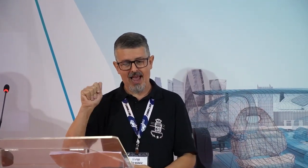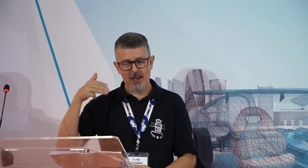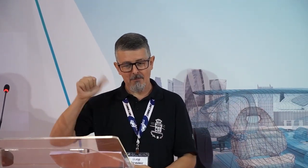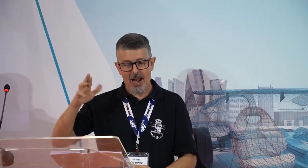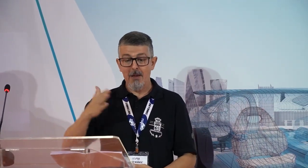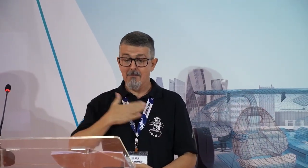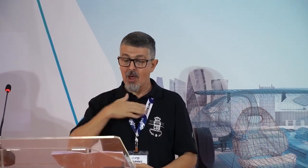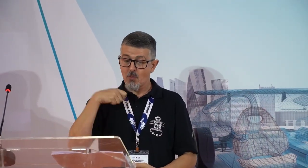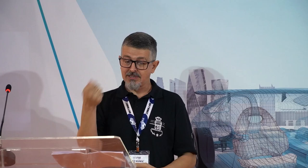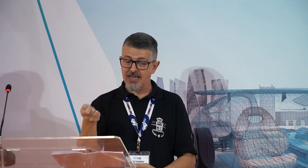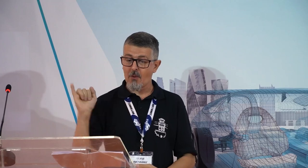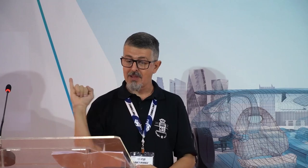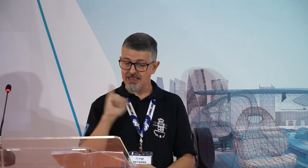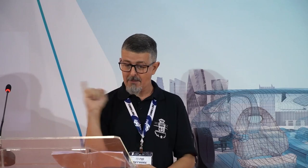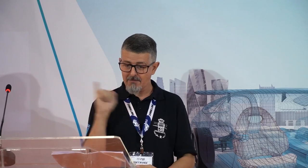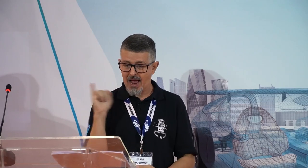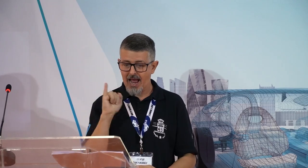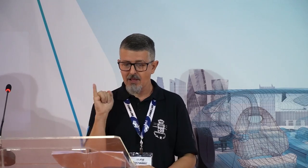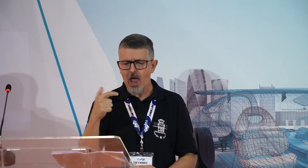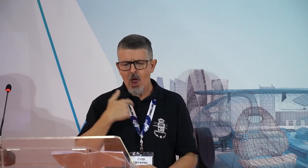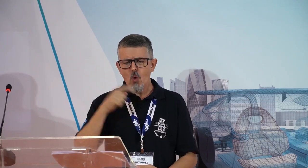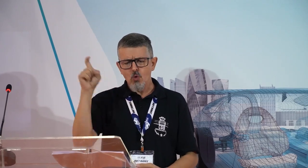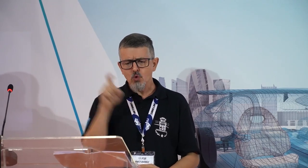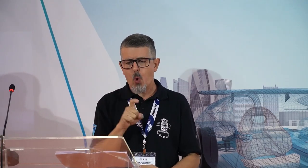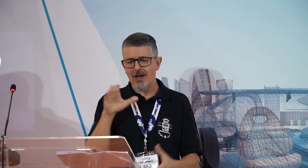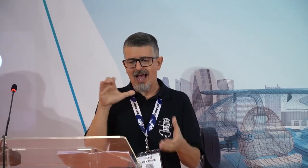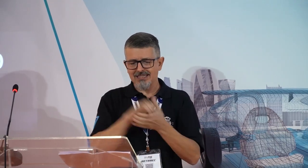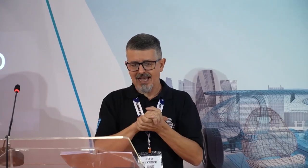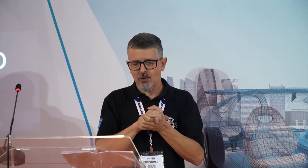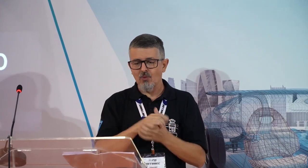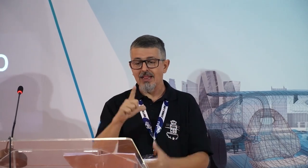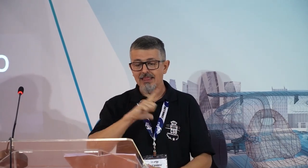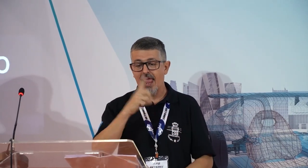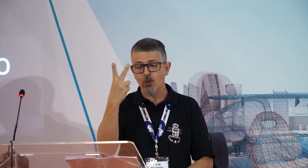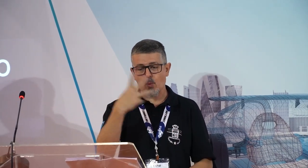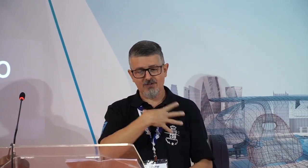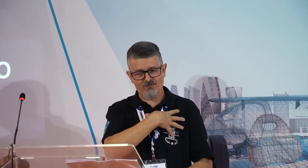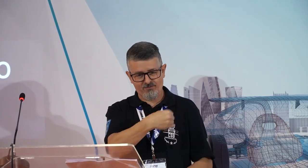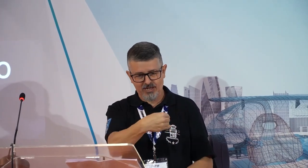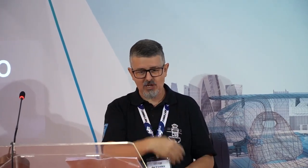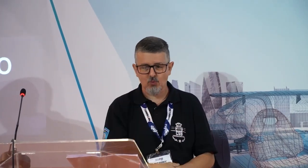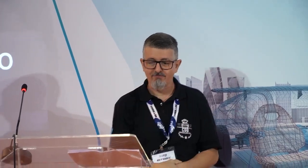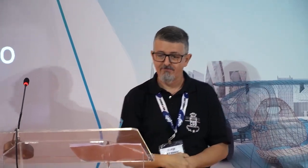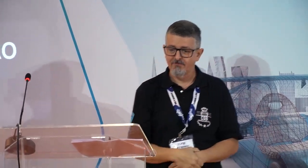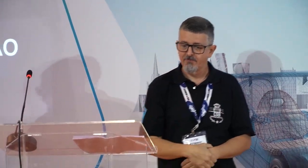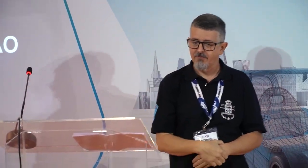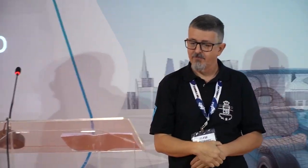é Itamar. Meu sinal é este. Eu sou casado. Tenho dois filhos.